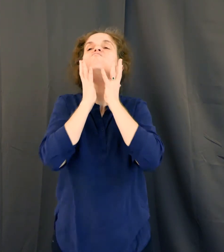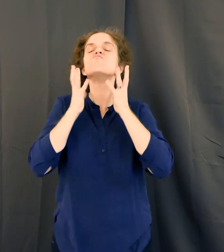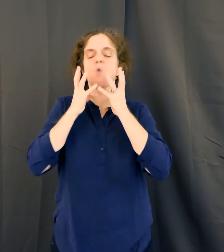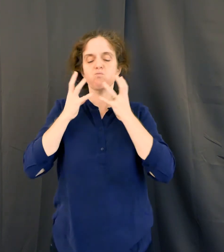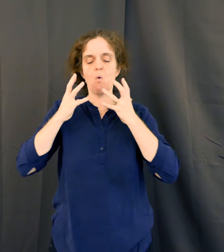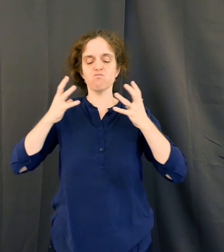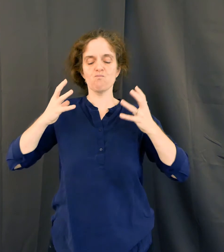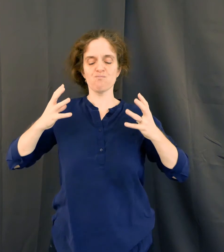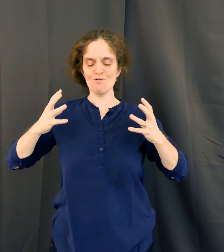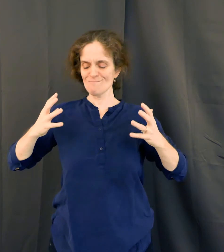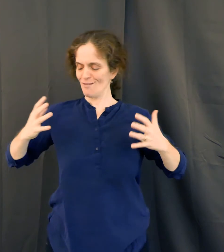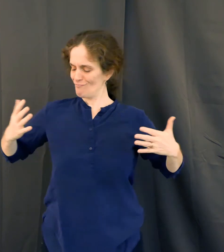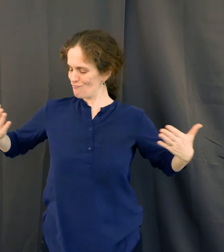Noël. Ah,